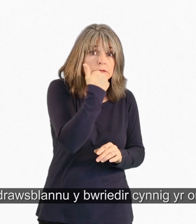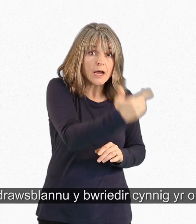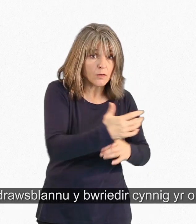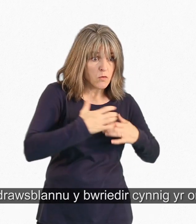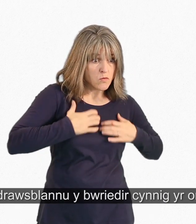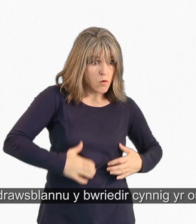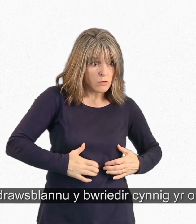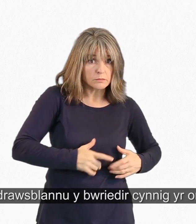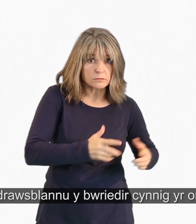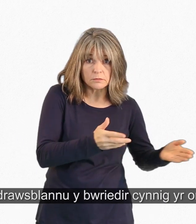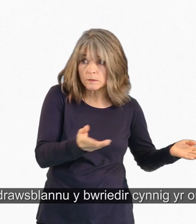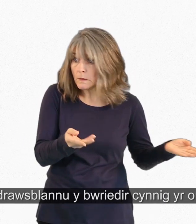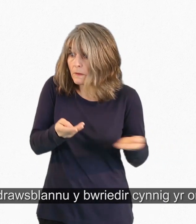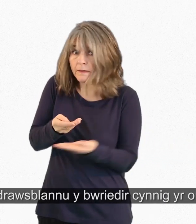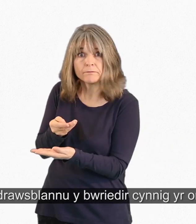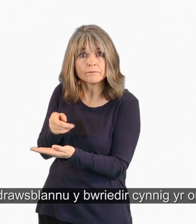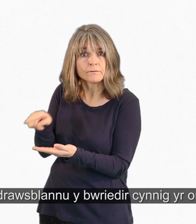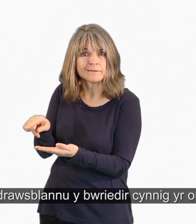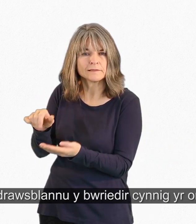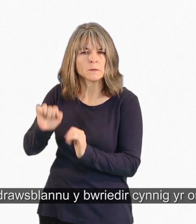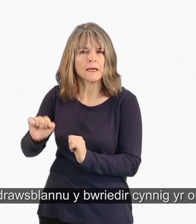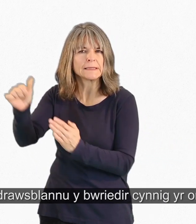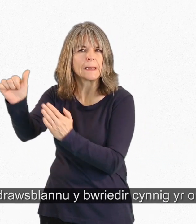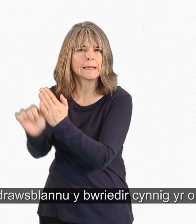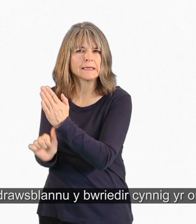Neu ar uned draws blani y bwriadu'r cynnig yr organ iddi.